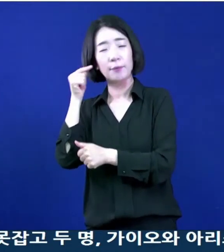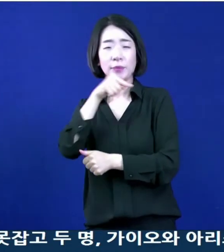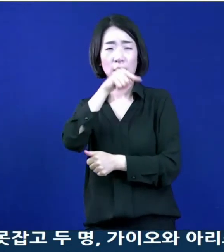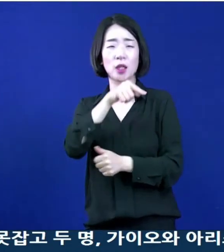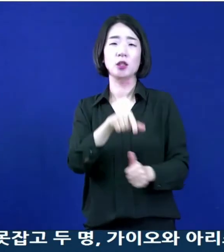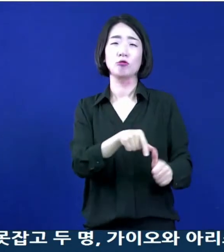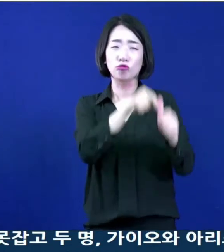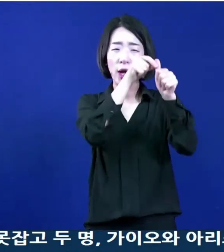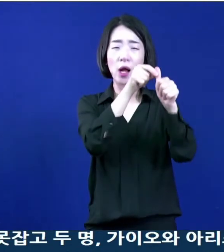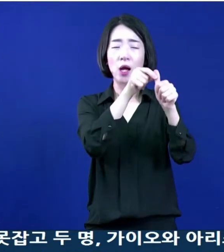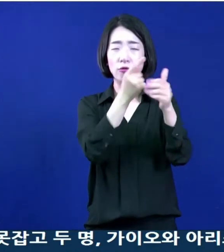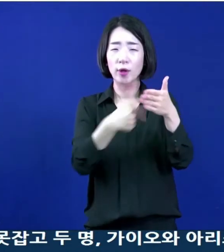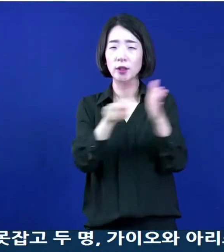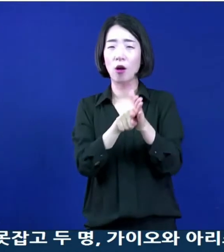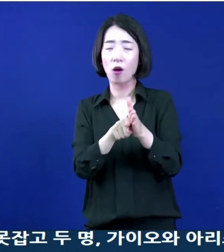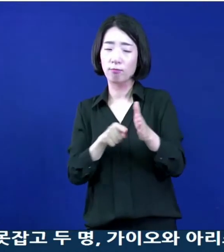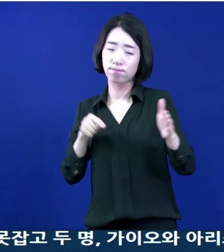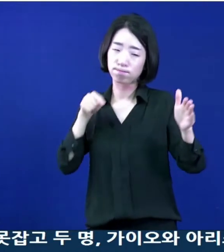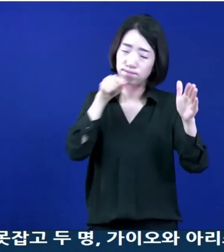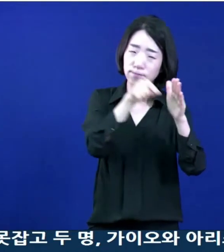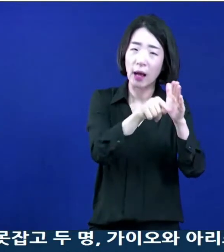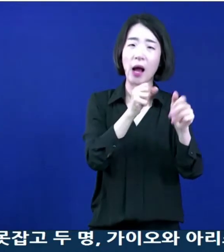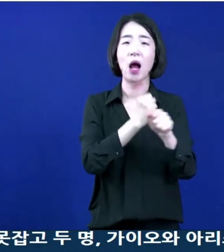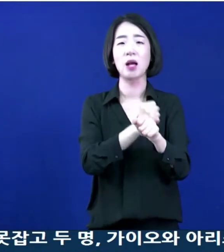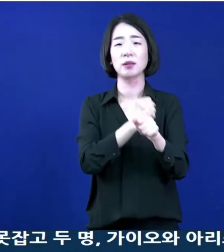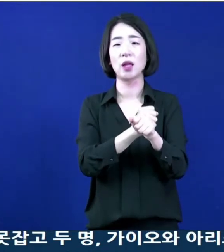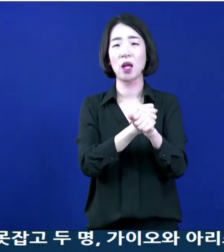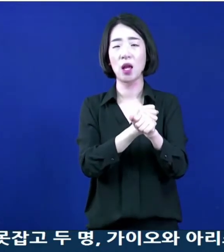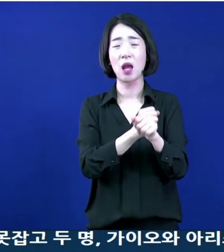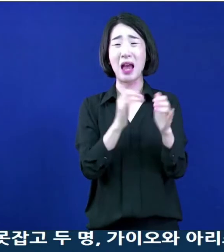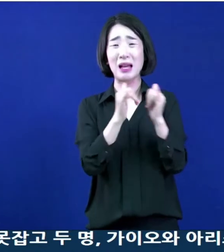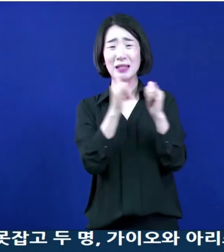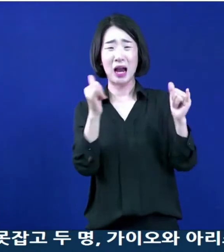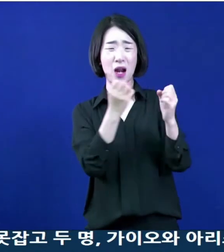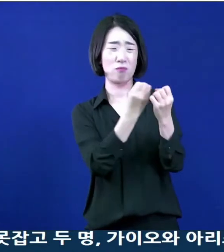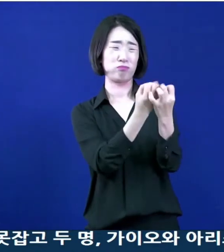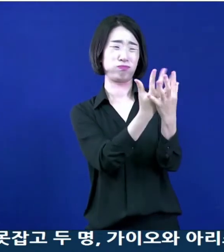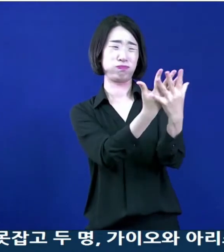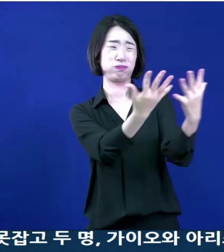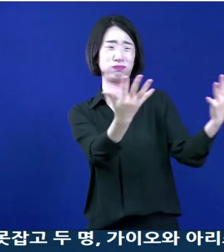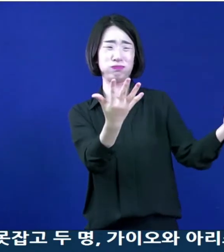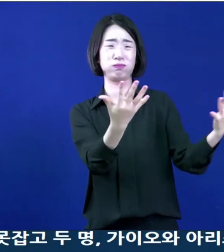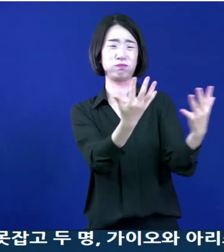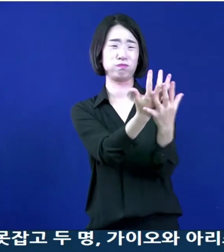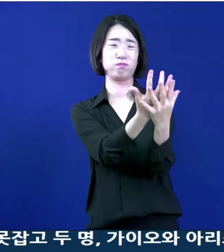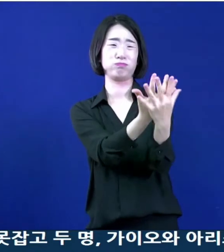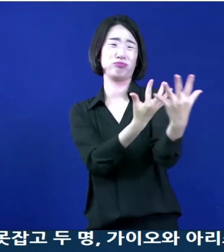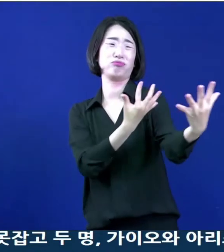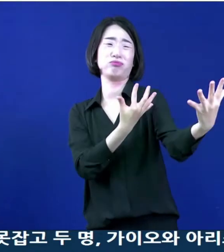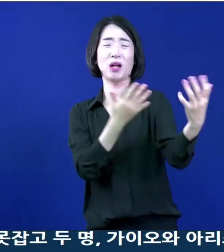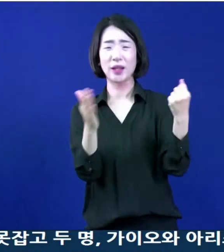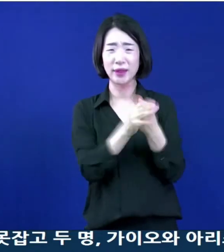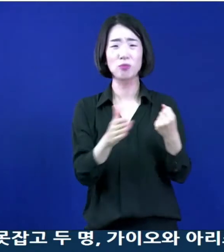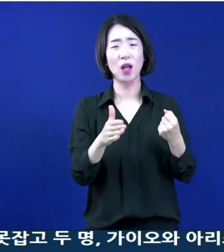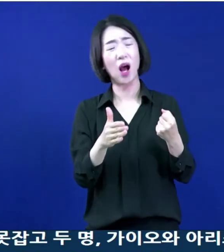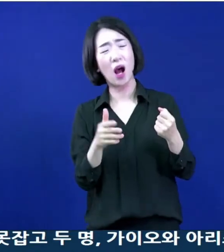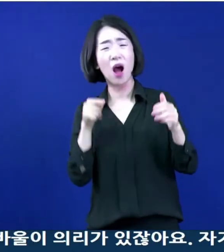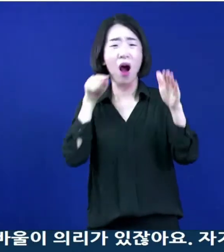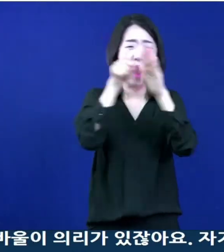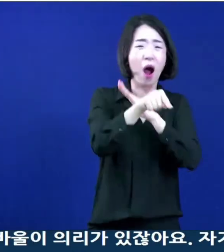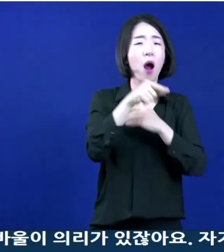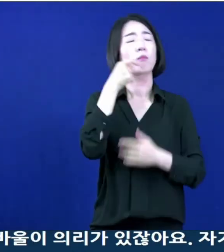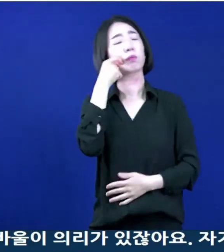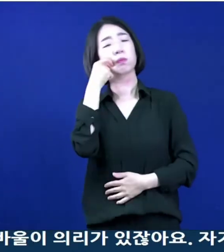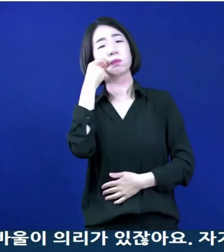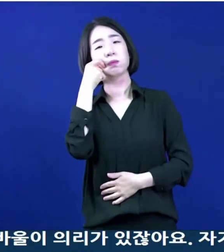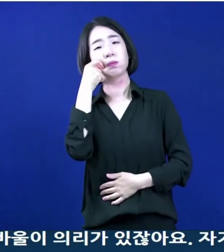가려고 그러는데 30절 보면 사람이 너무 많아가지고 뚫고 들어갈 수가 없어요. 꽉 찼다는 얘기예요. 꽉 찼다. 그러니까 이거는 여러분